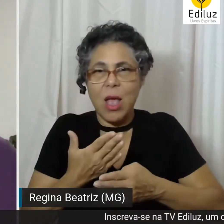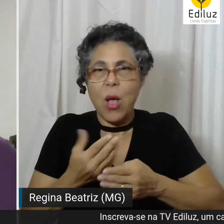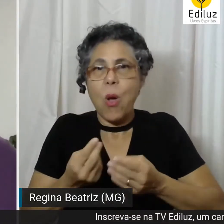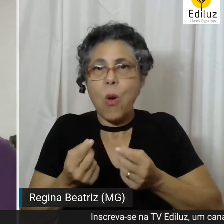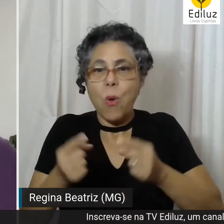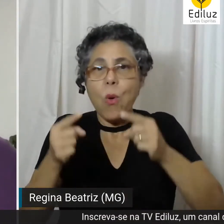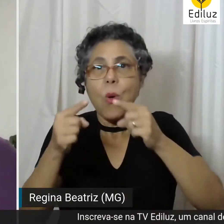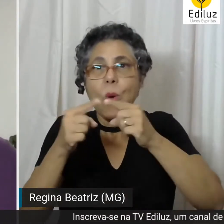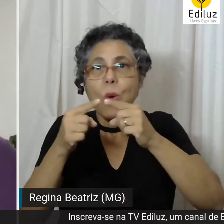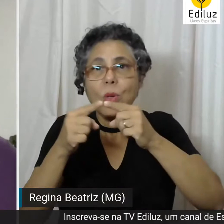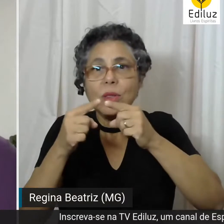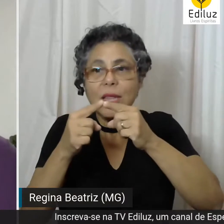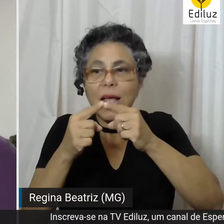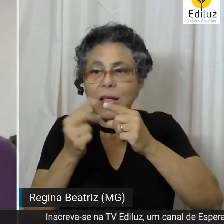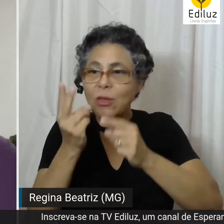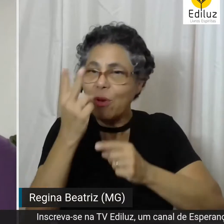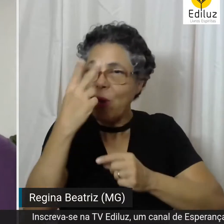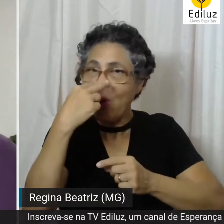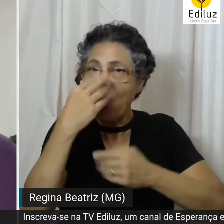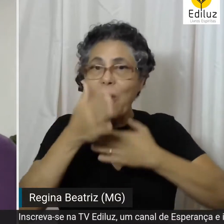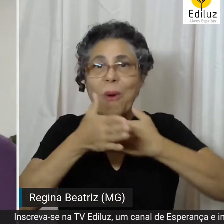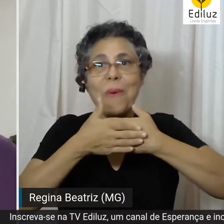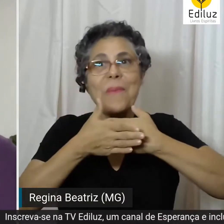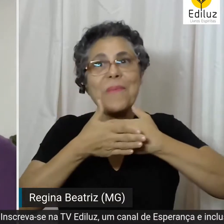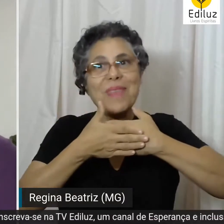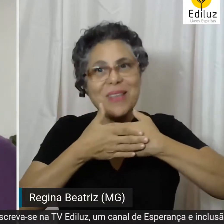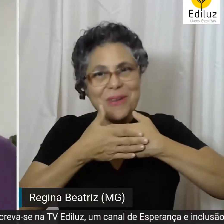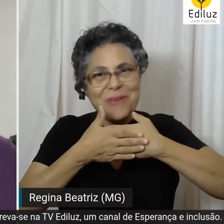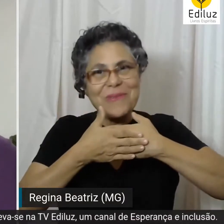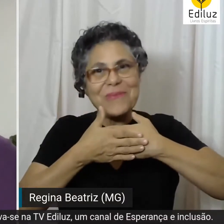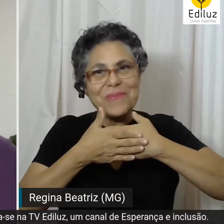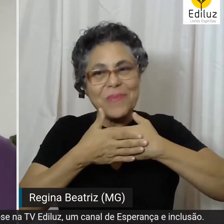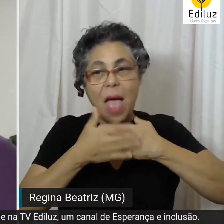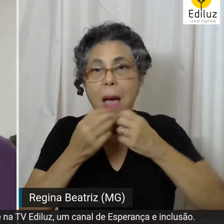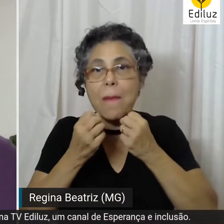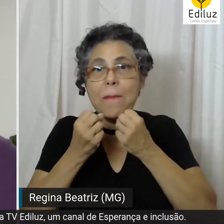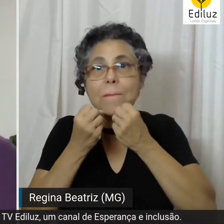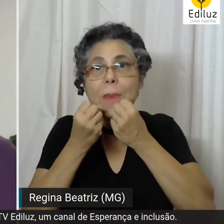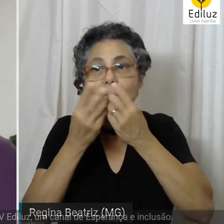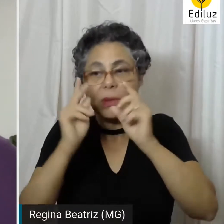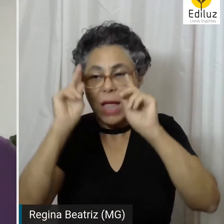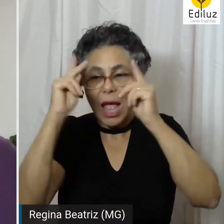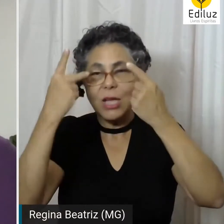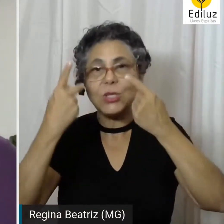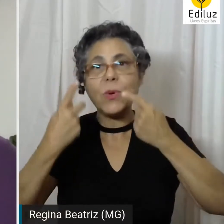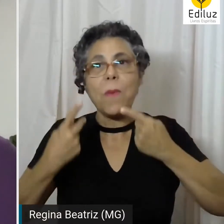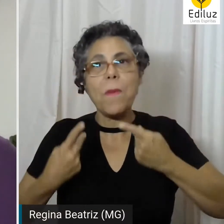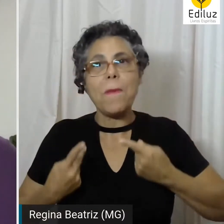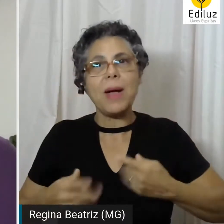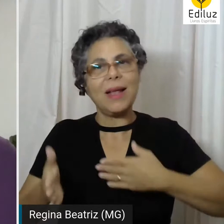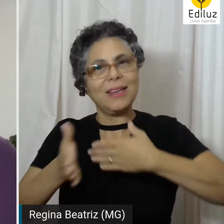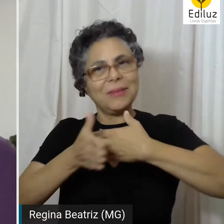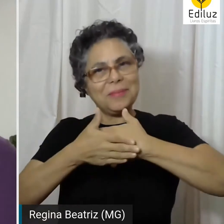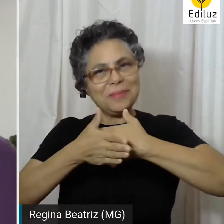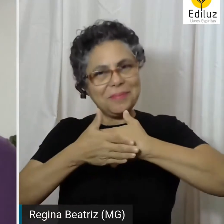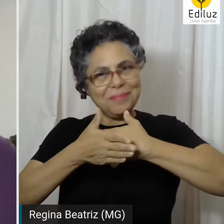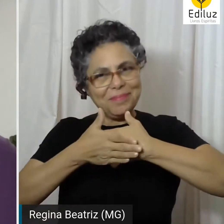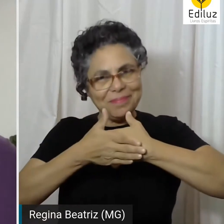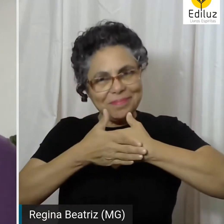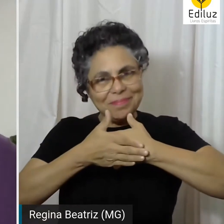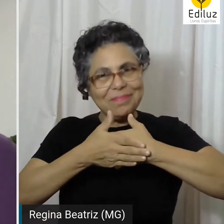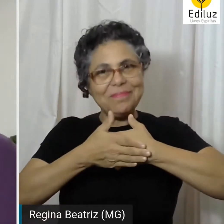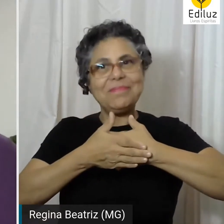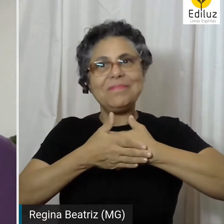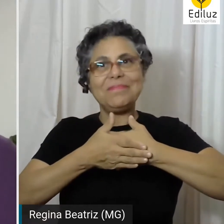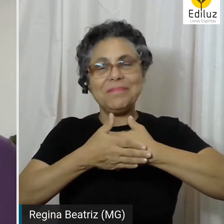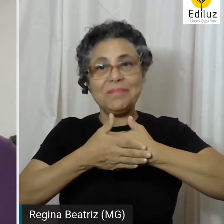essência bondosa, a bondade da natureza humana, própria da natureza humana, e